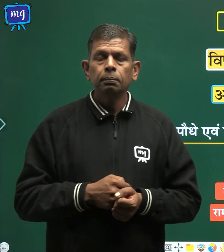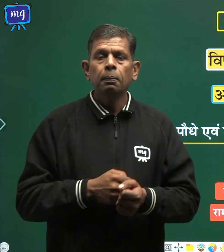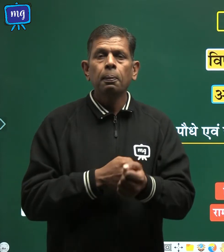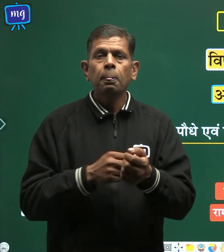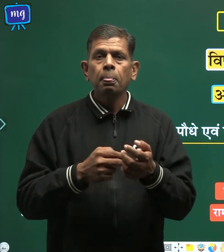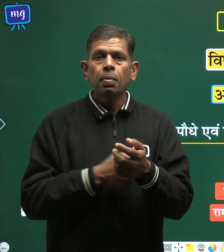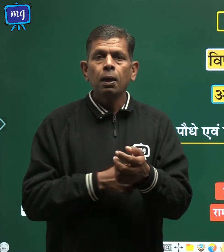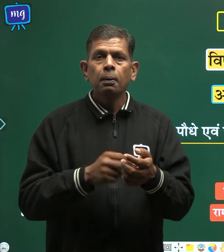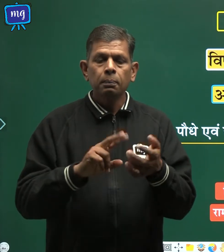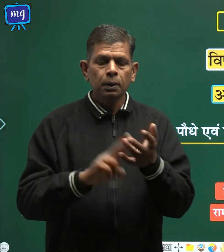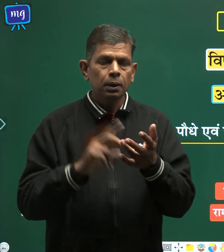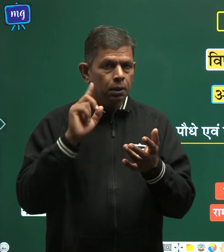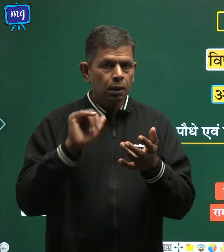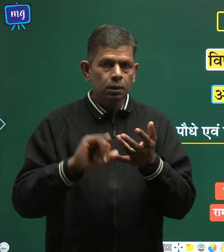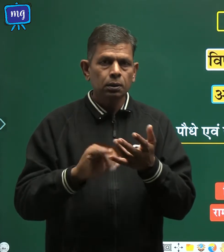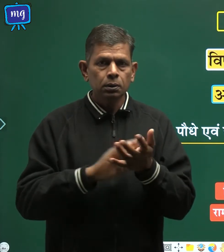निशी अरोड़ा है